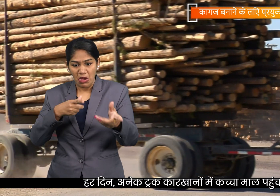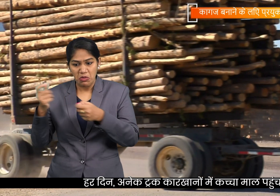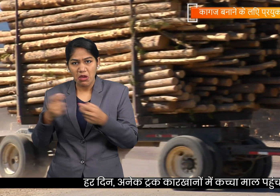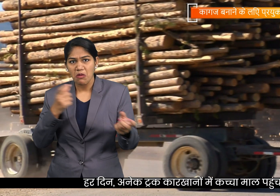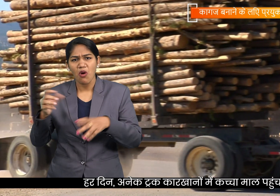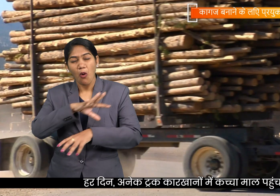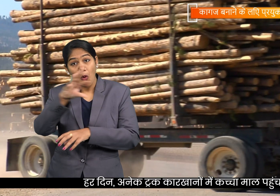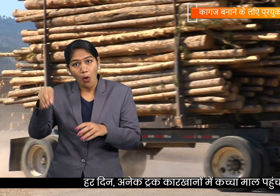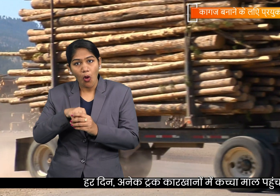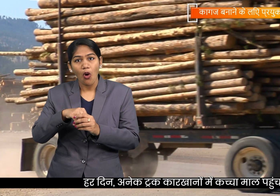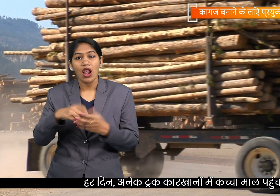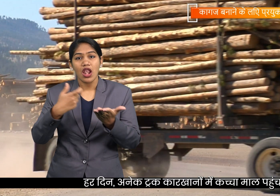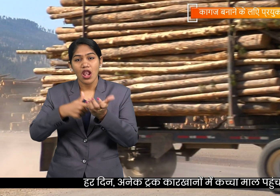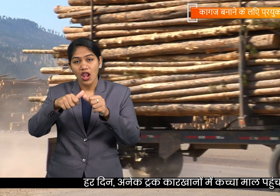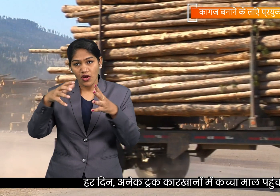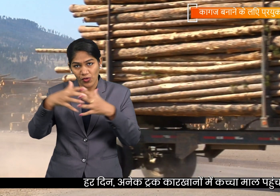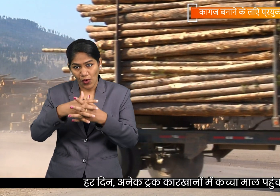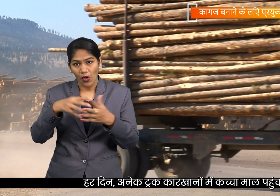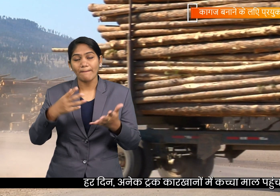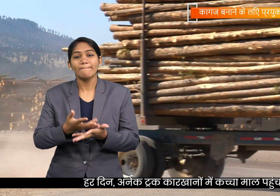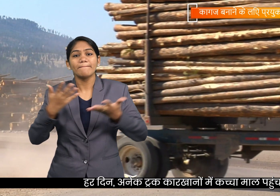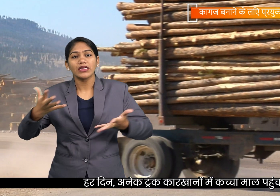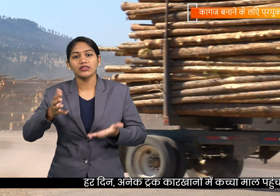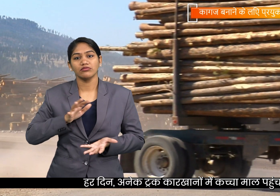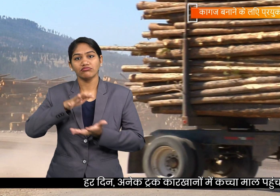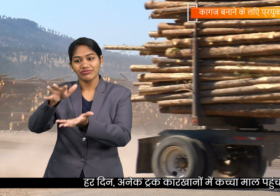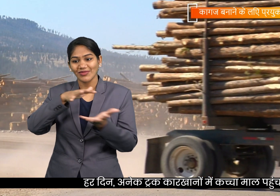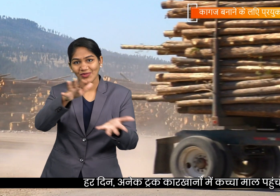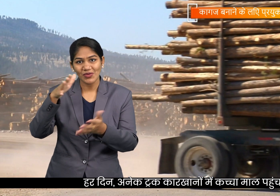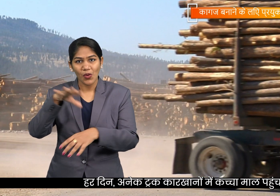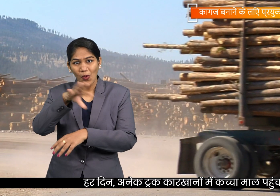अनेक ट्रक कारखानों में कच्चा माल पहुंचाते हैं।